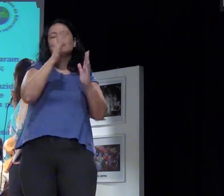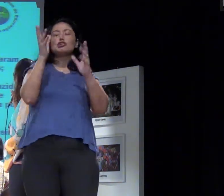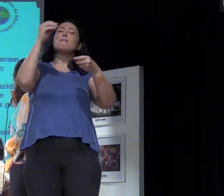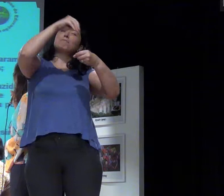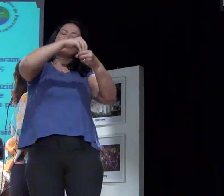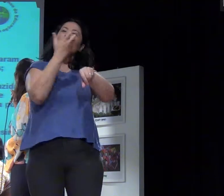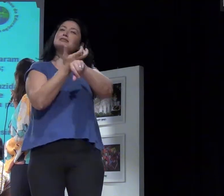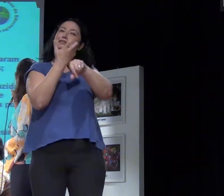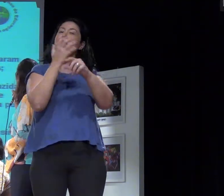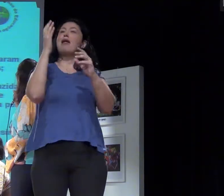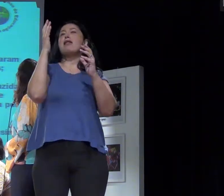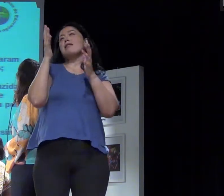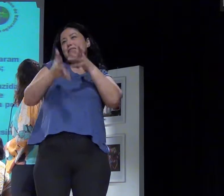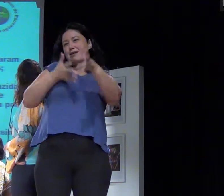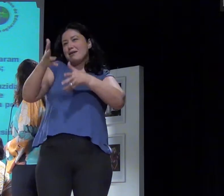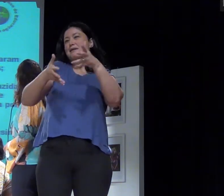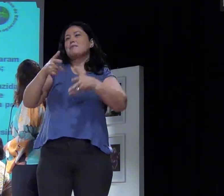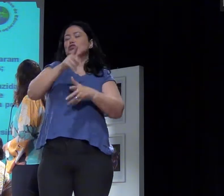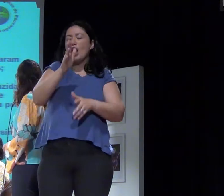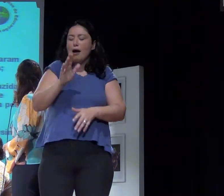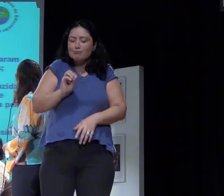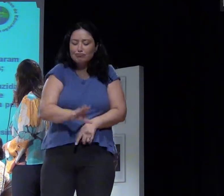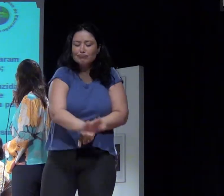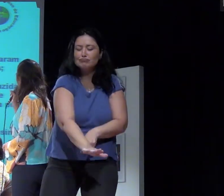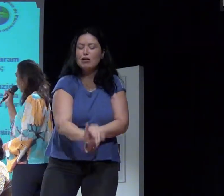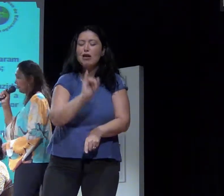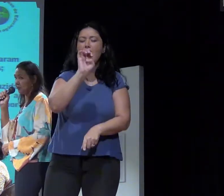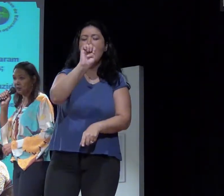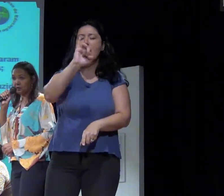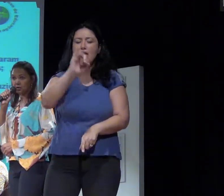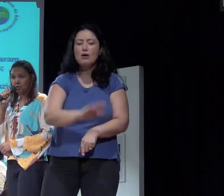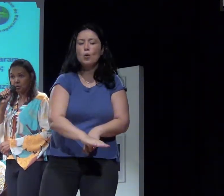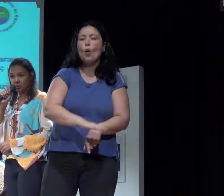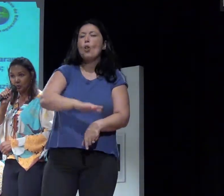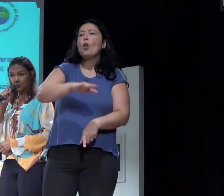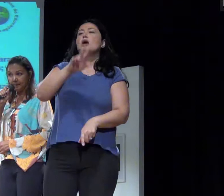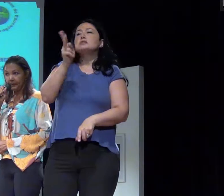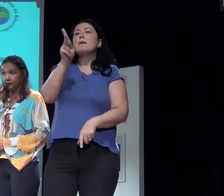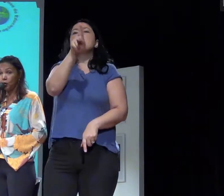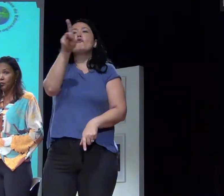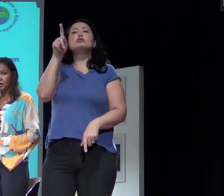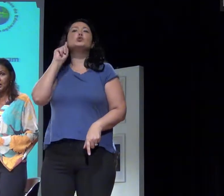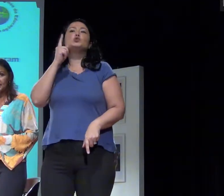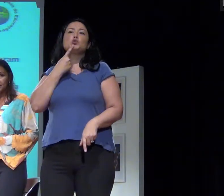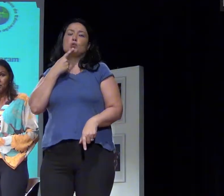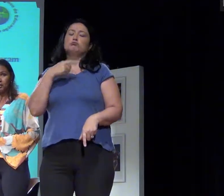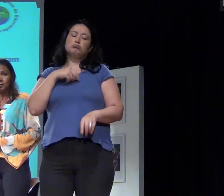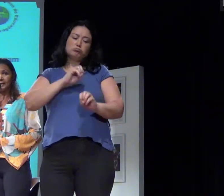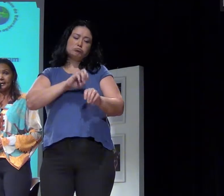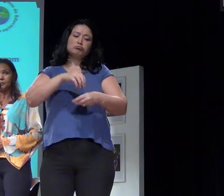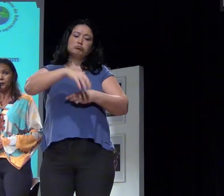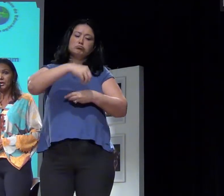de Libras, desde a educação infantil, sendo lecionada por professor surdo. Então, foi um